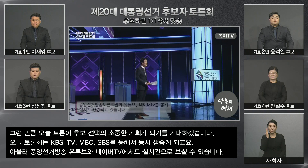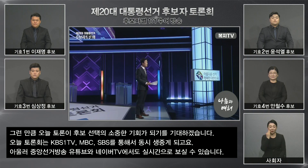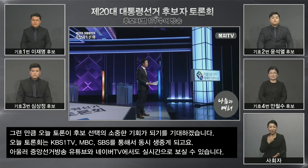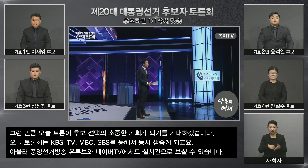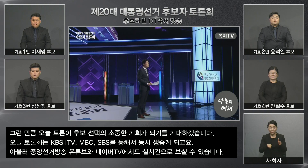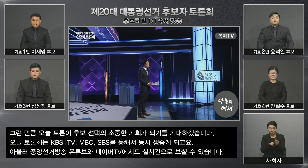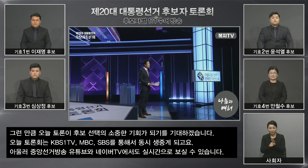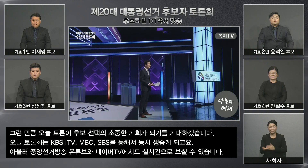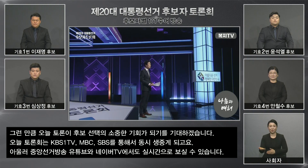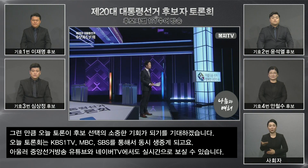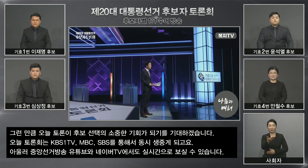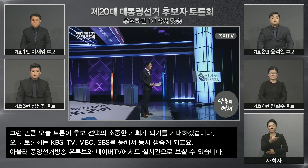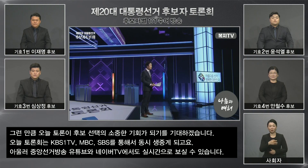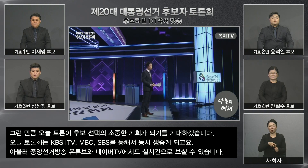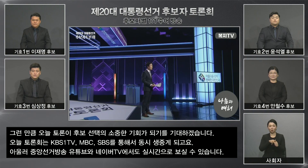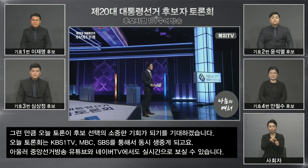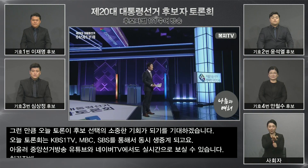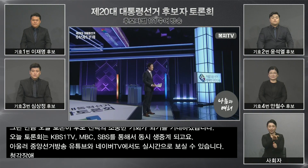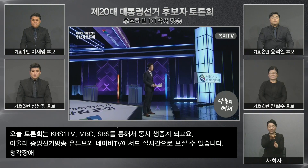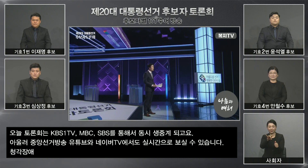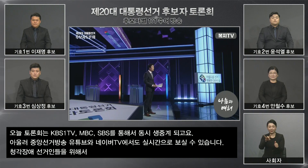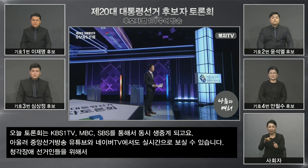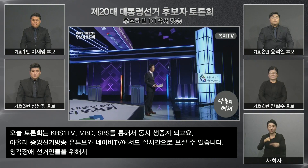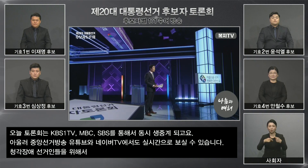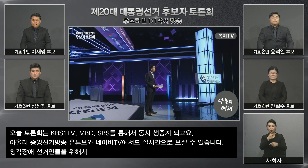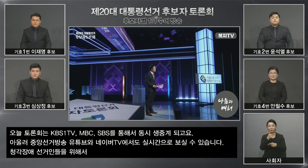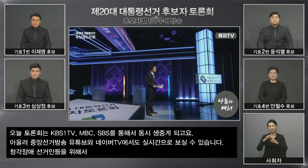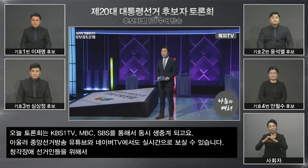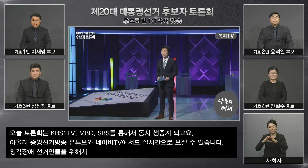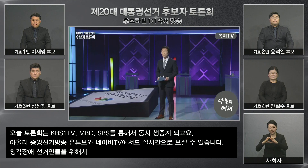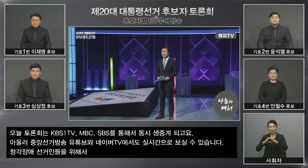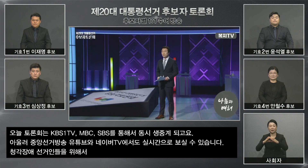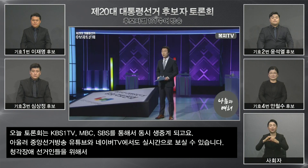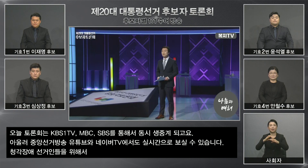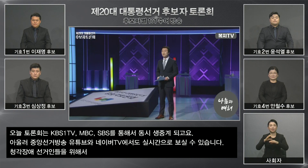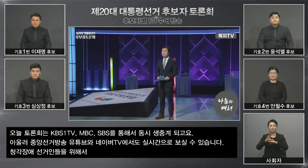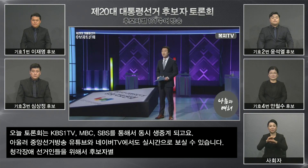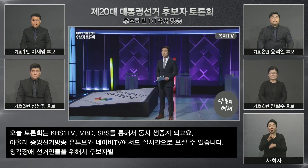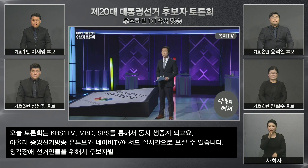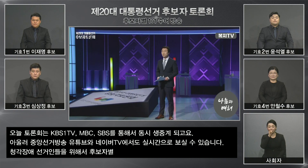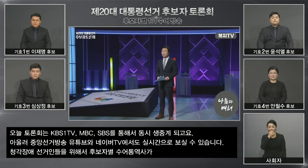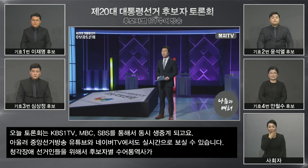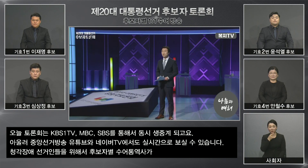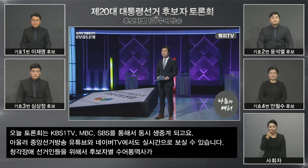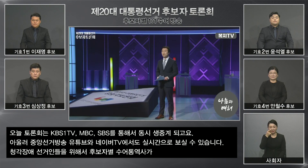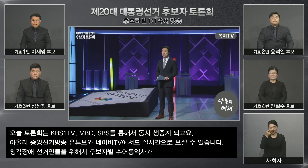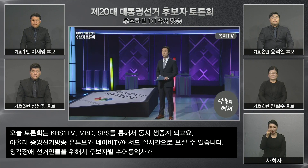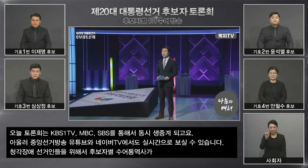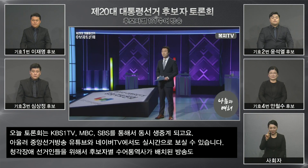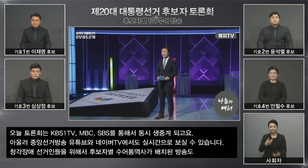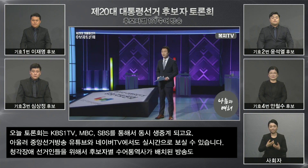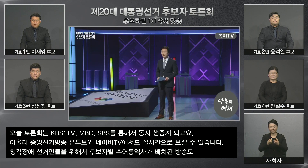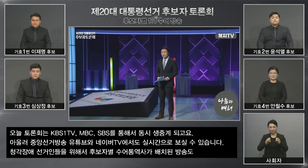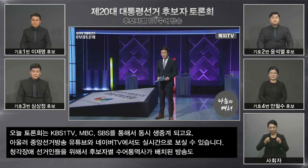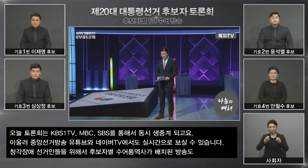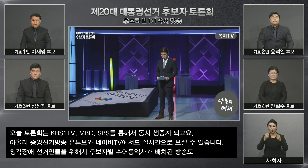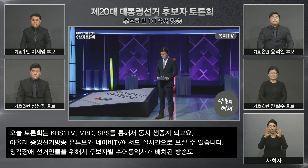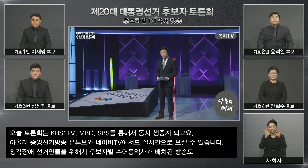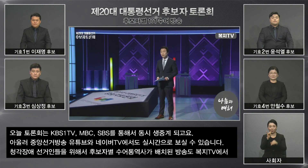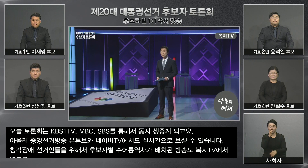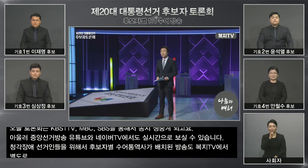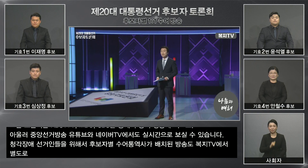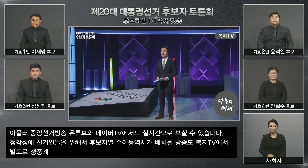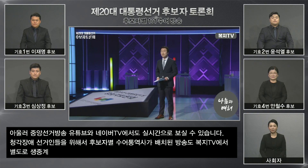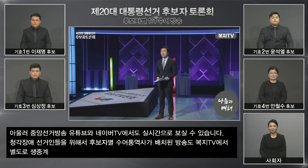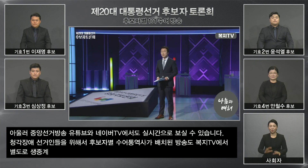여러분들을 위해서 후보자별 수어 통역사가 배치된 방송도 복지TV에서 별도로 생중계되고 있음을 알려드리겠습니다.